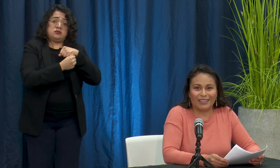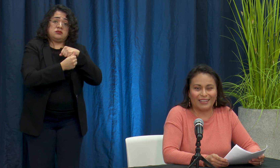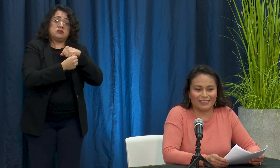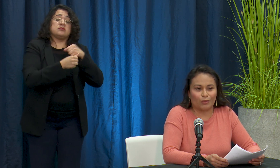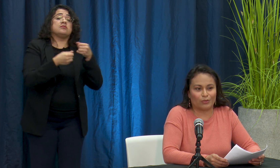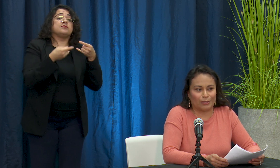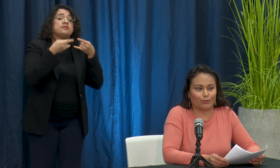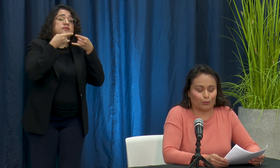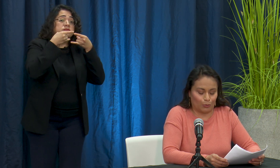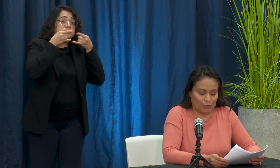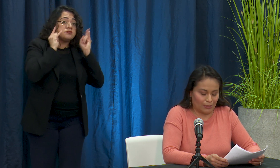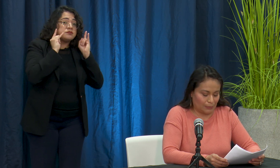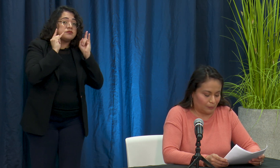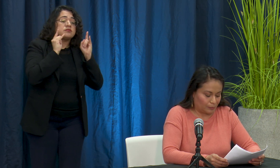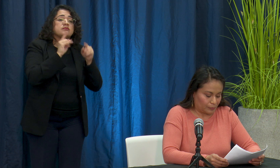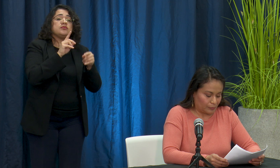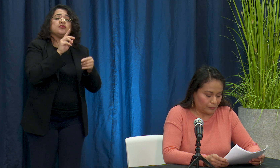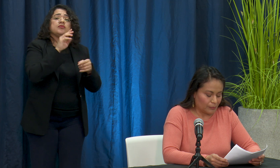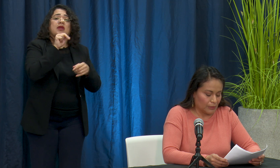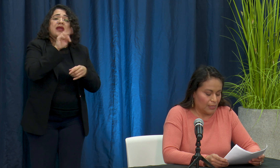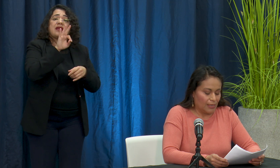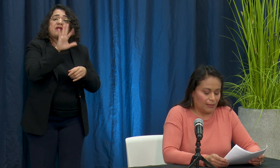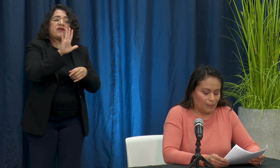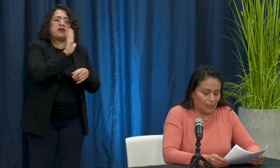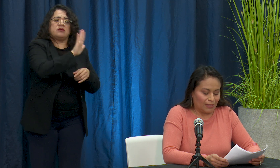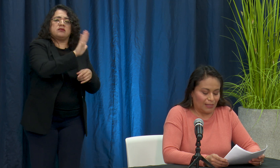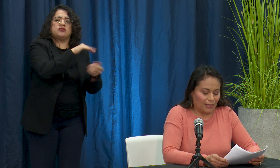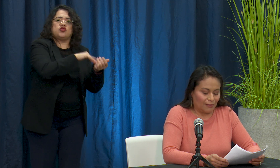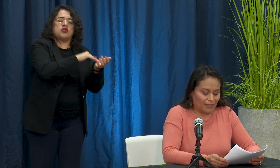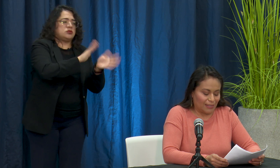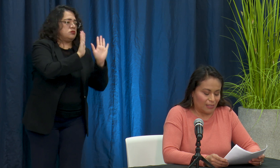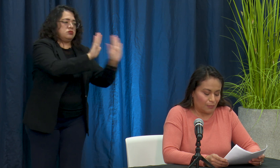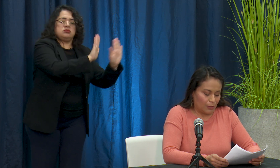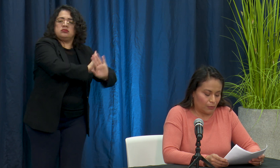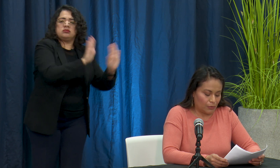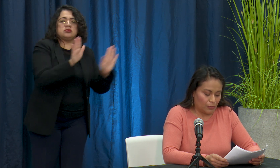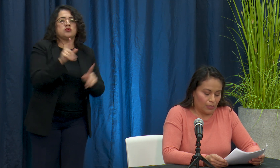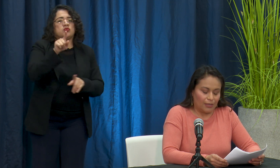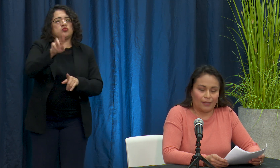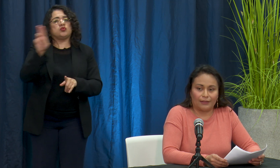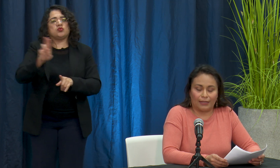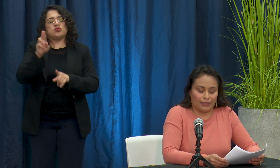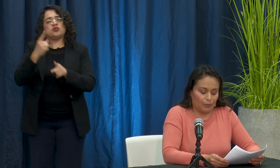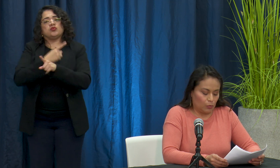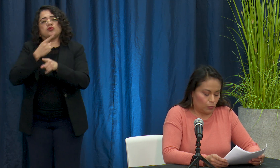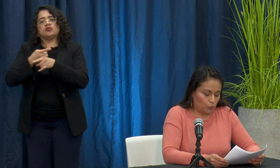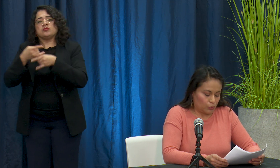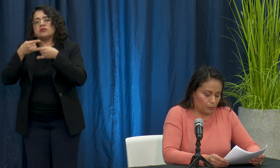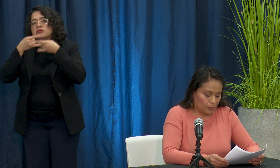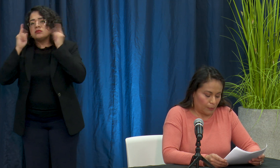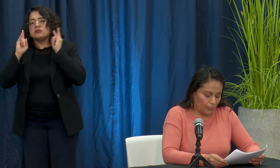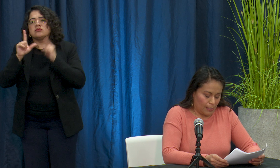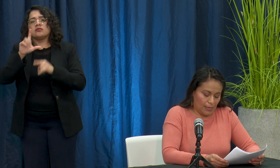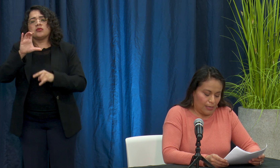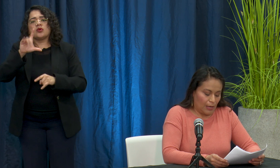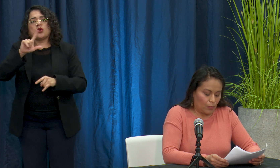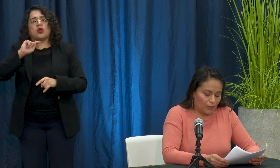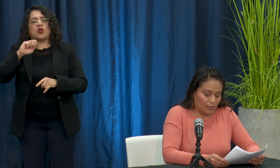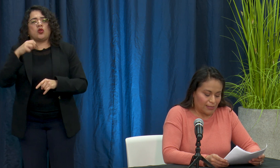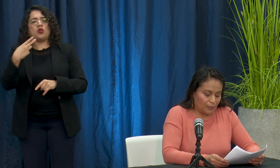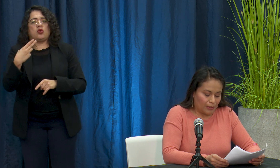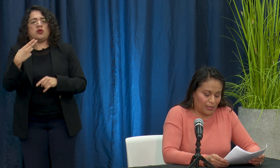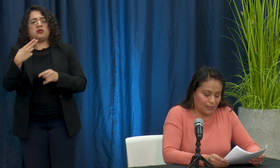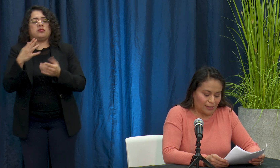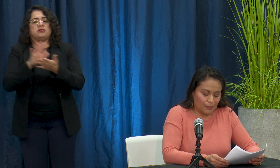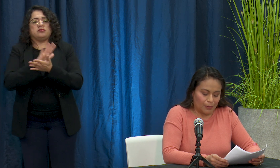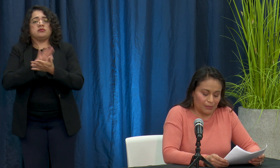cirúrgicas que usan los doctores. Y también tienen que lavarse las manos cada 30 minutos. La orden